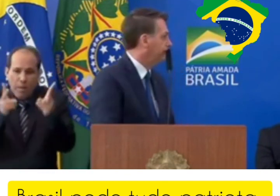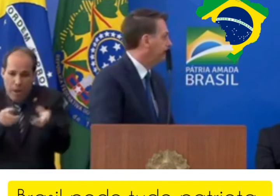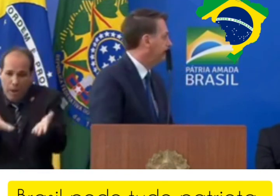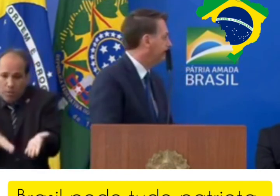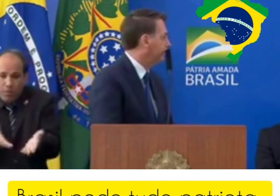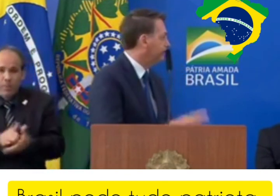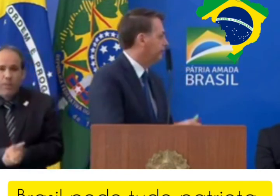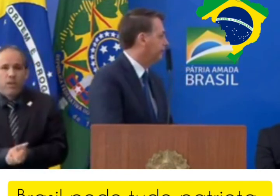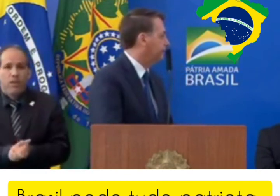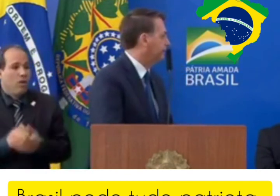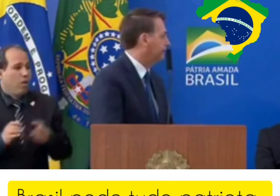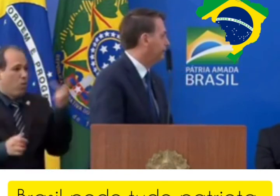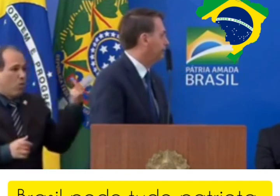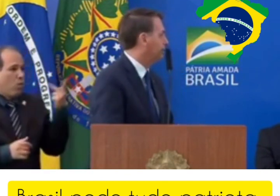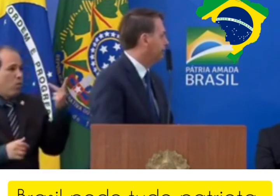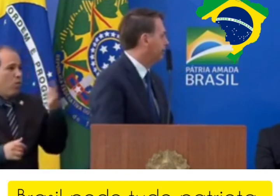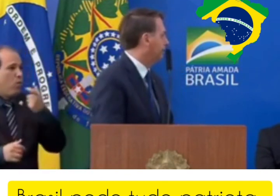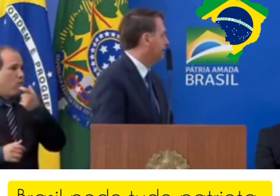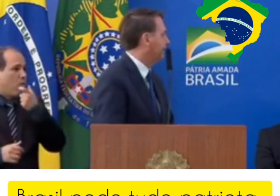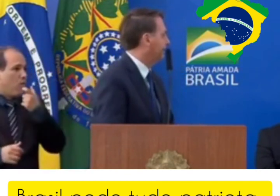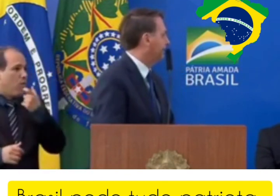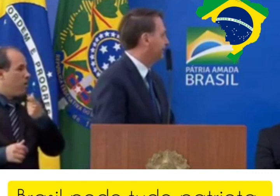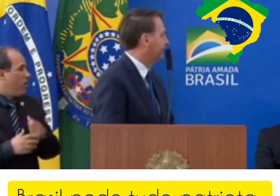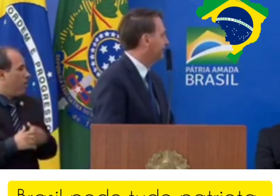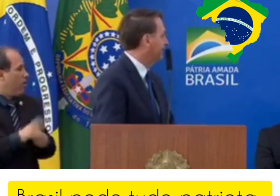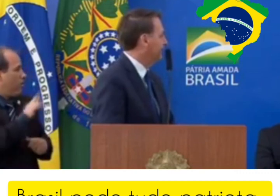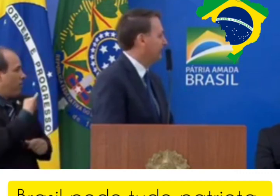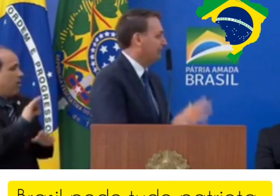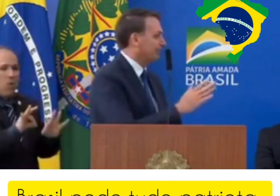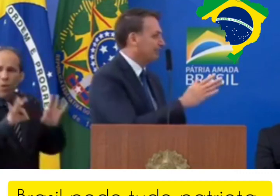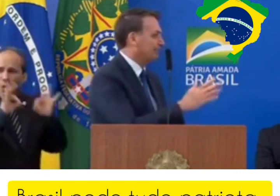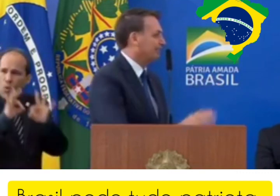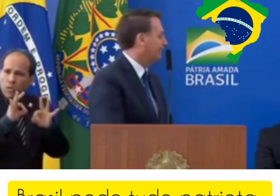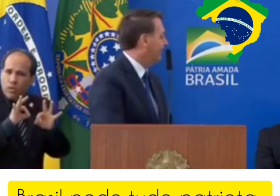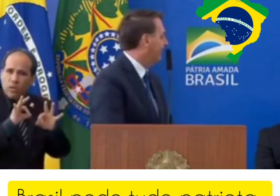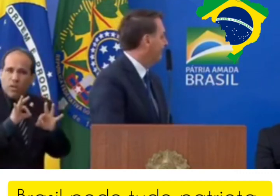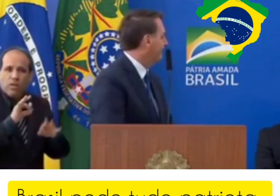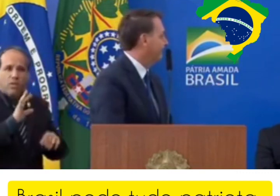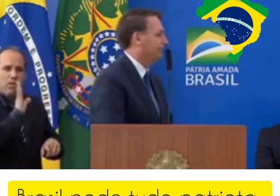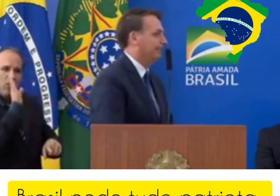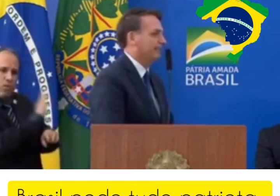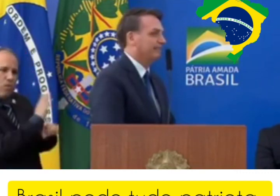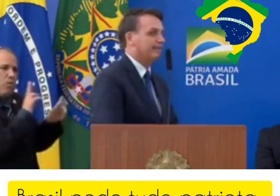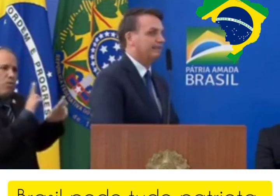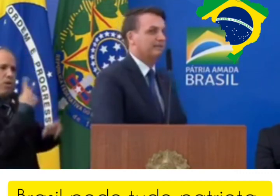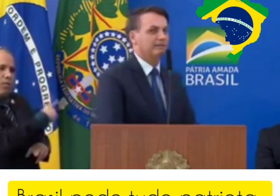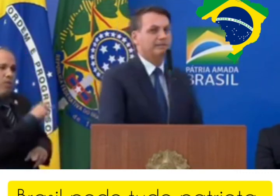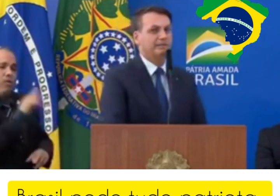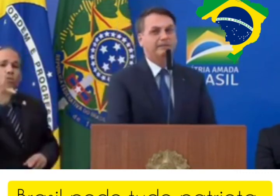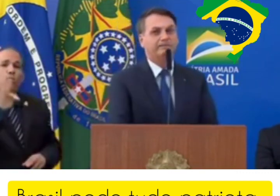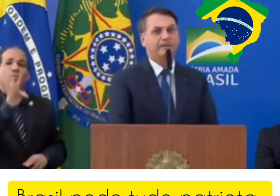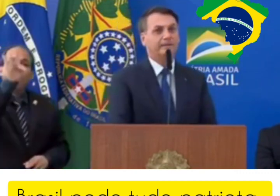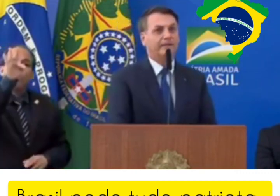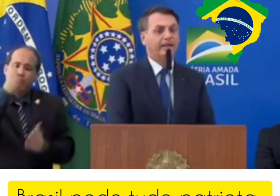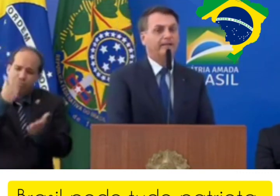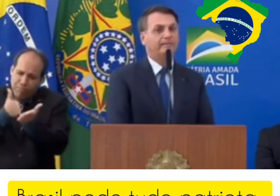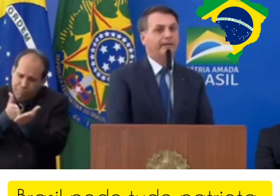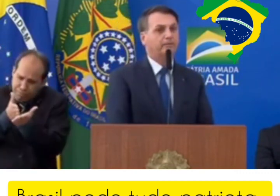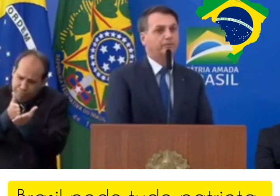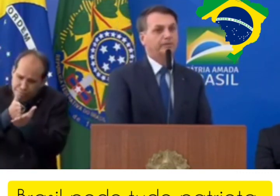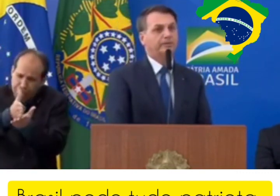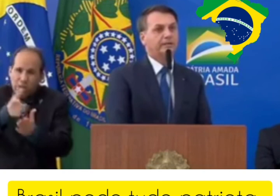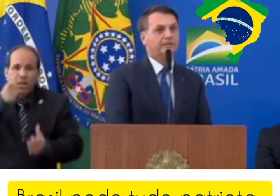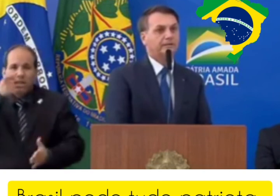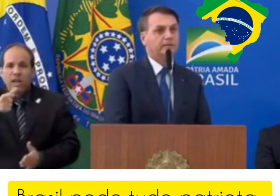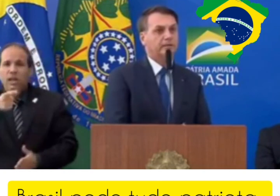Junte eu e o Mandetta e divida por 2. Pode ter certeza que você vai chegar naquilo que interessa